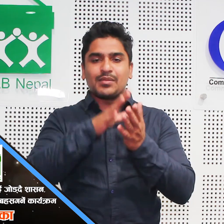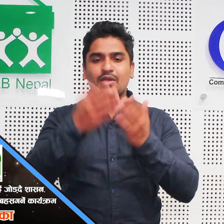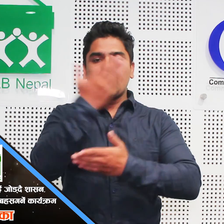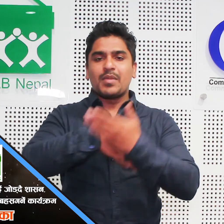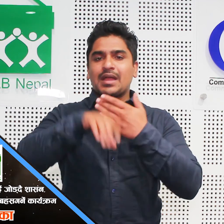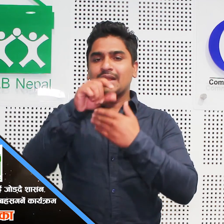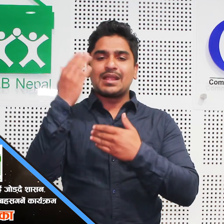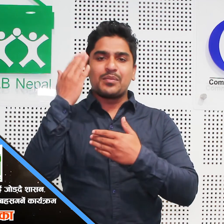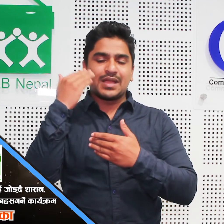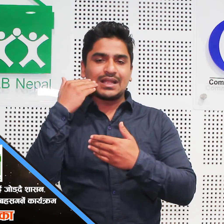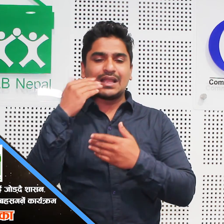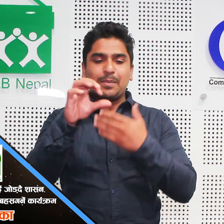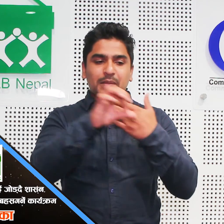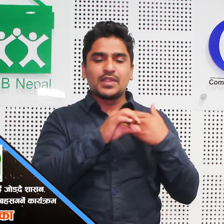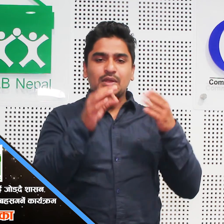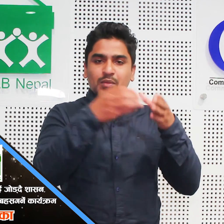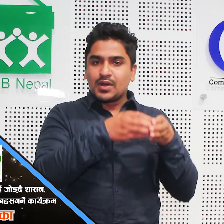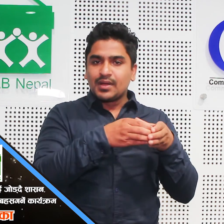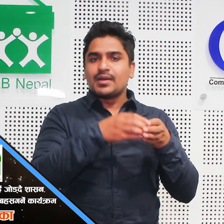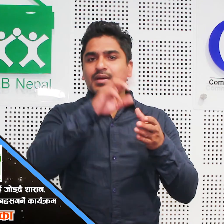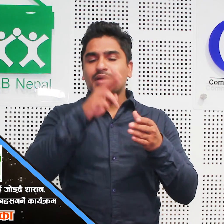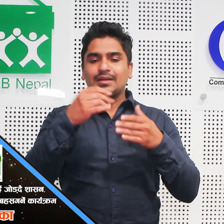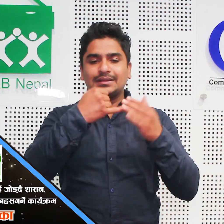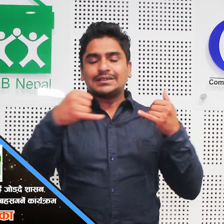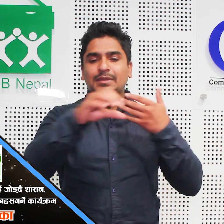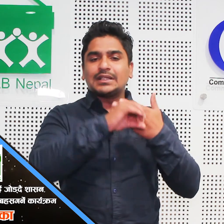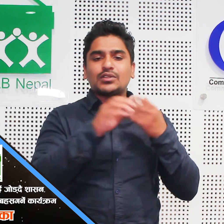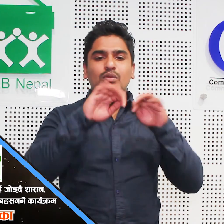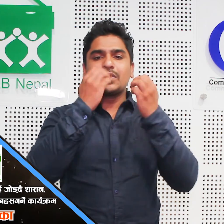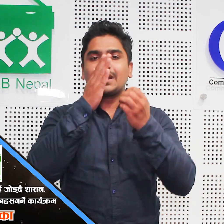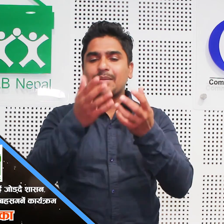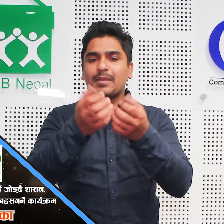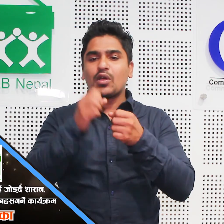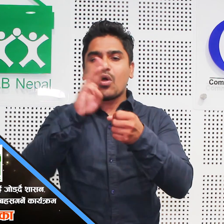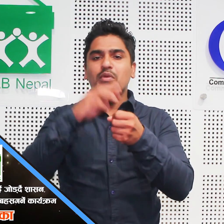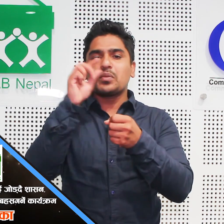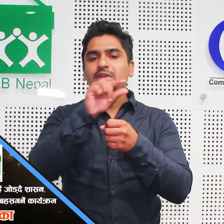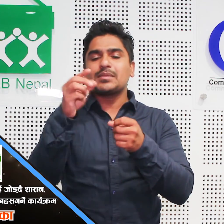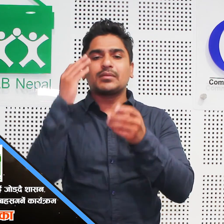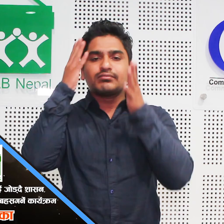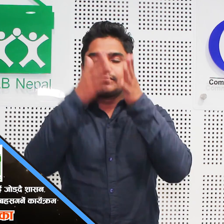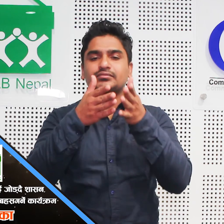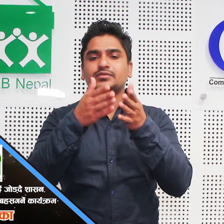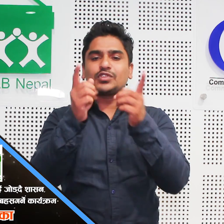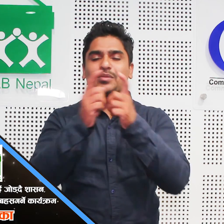अपाङ्गता, महिला, पिछडिएको वर्ग र सीमान्तकृत समुदायले पाएको अवसरका विषयमा केन्द्रित भएर छलफल